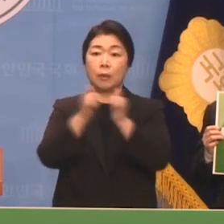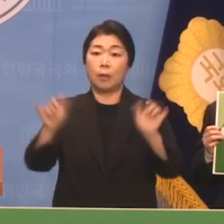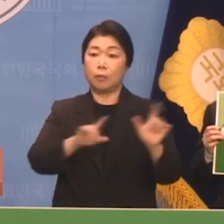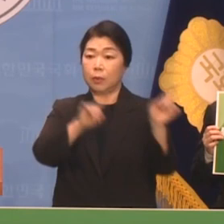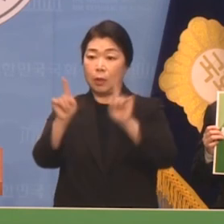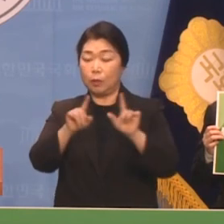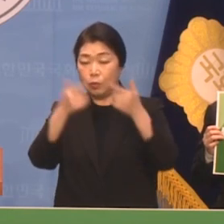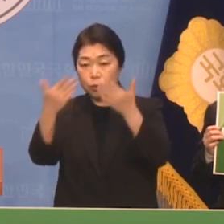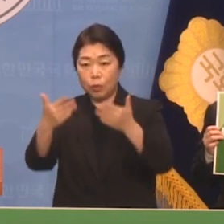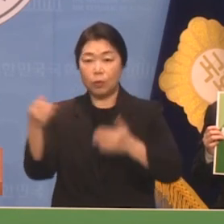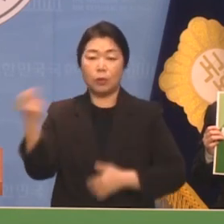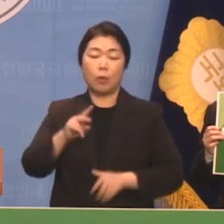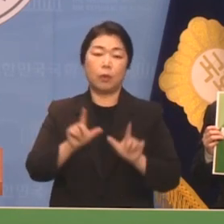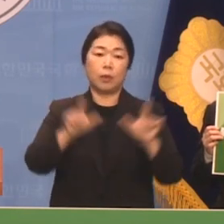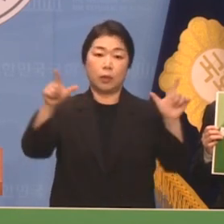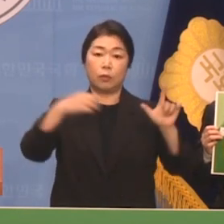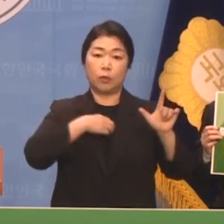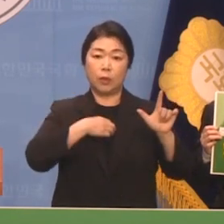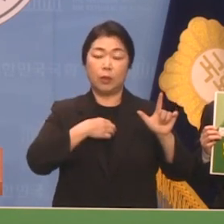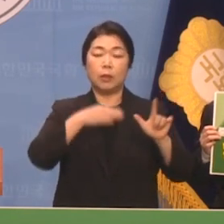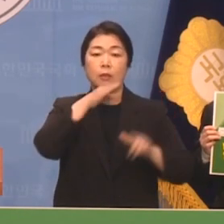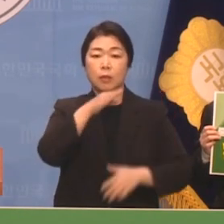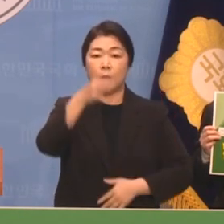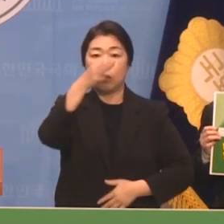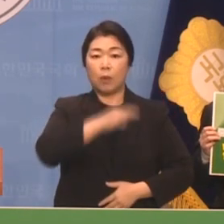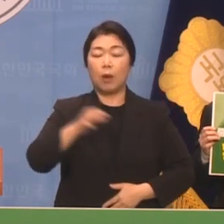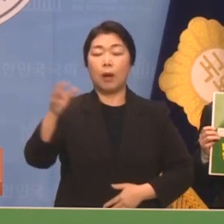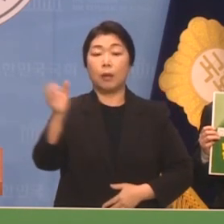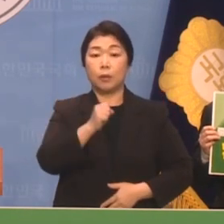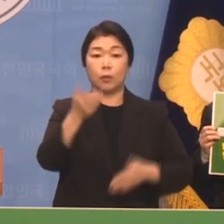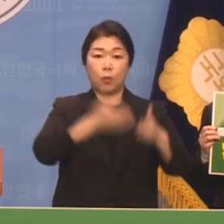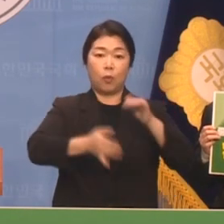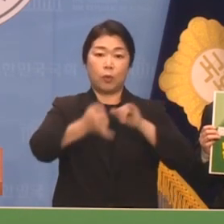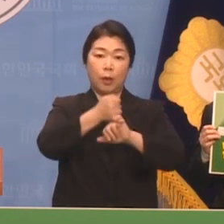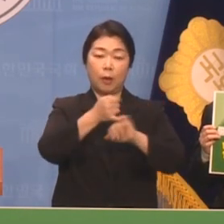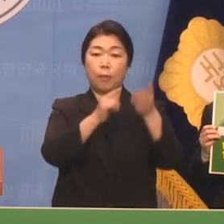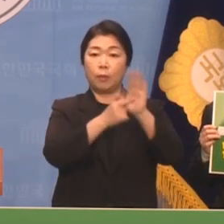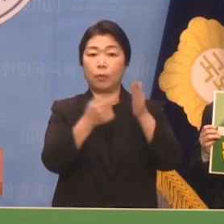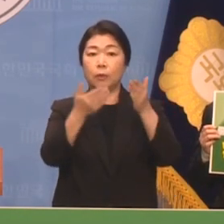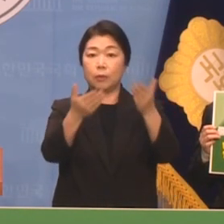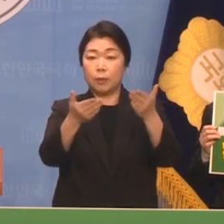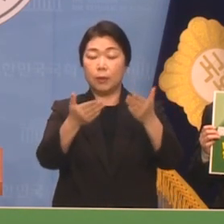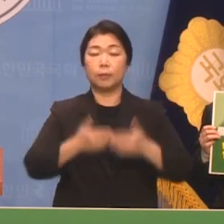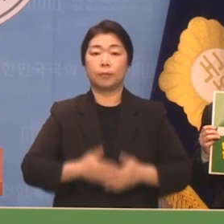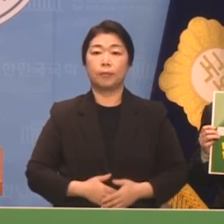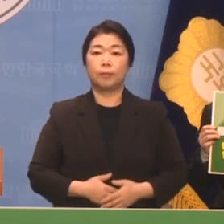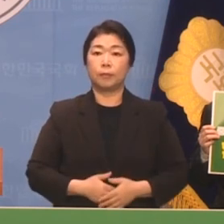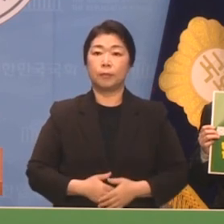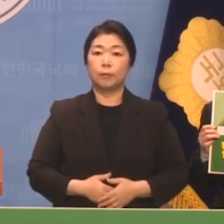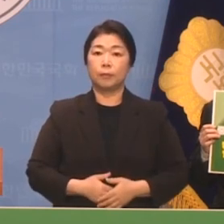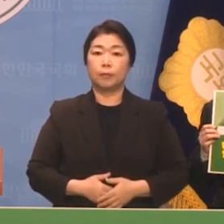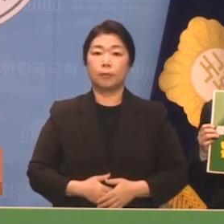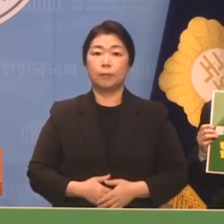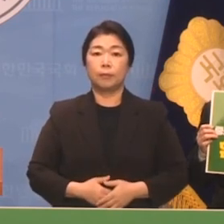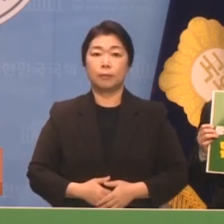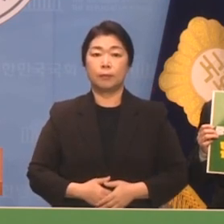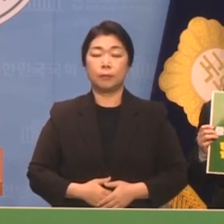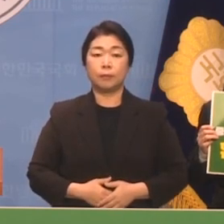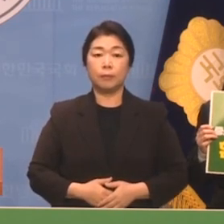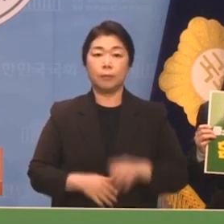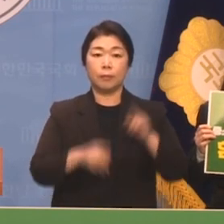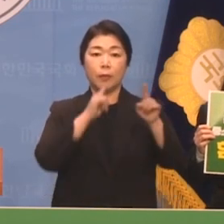살리고 기후위기에 실효성 높은 대책을 기후공약 종합세트로 유권자 여러분께 전달합니다. 발언